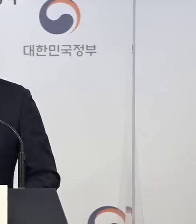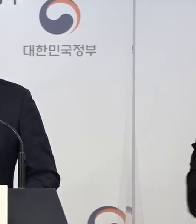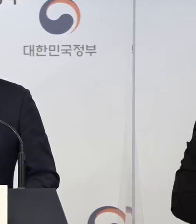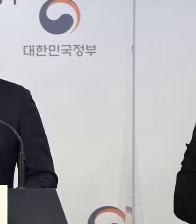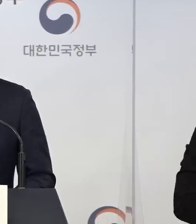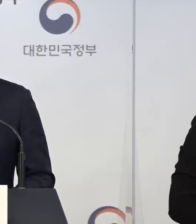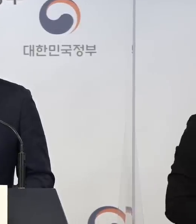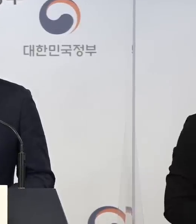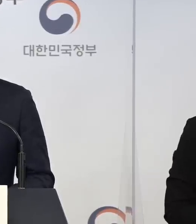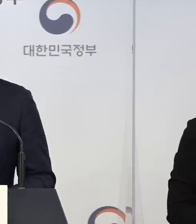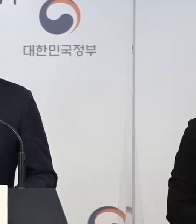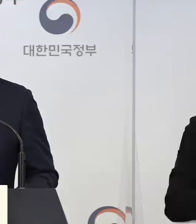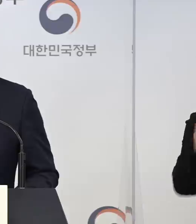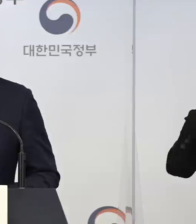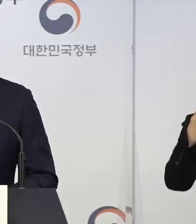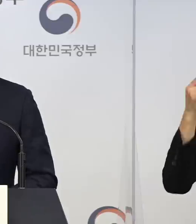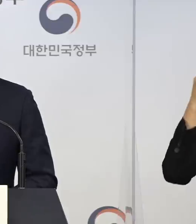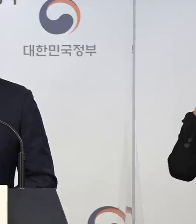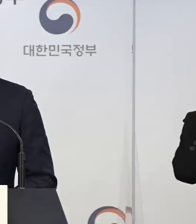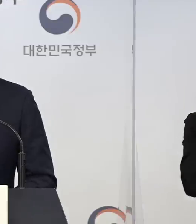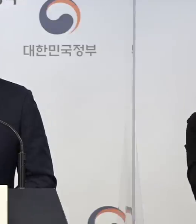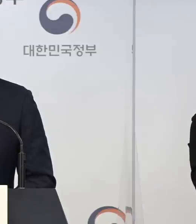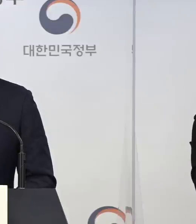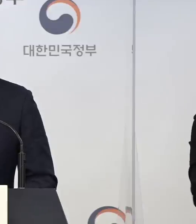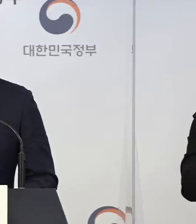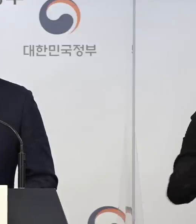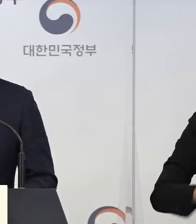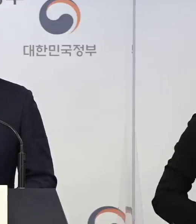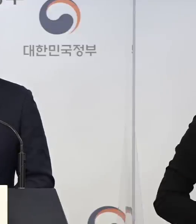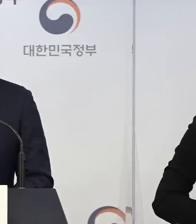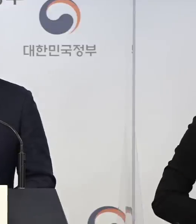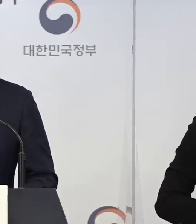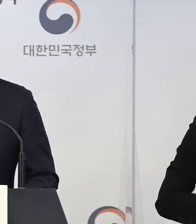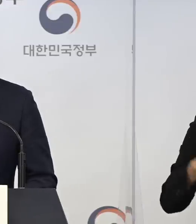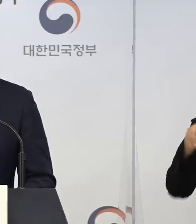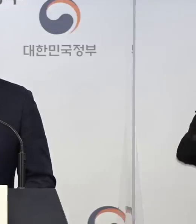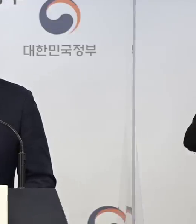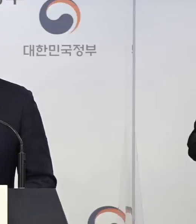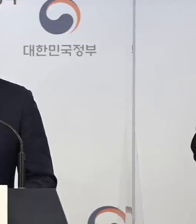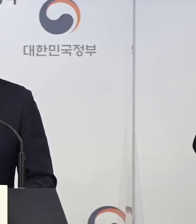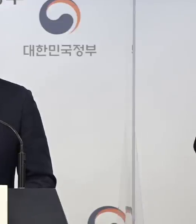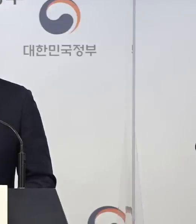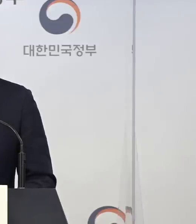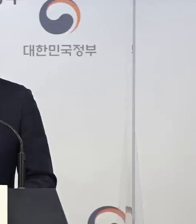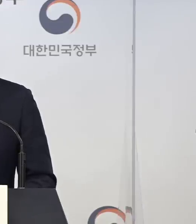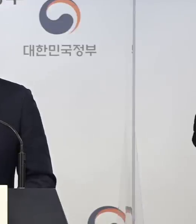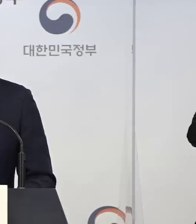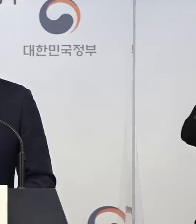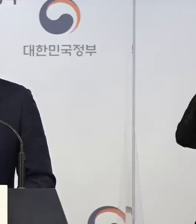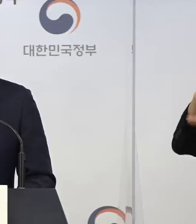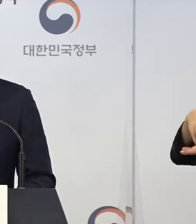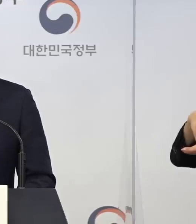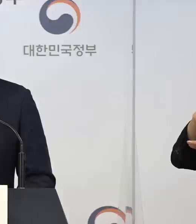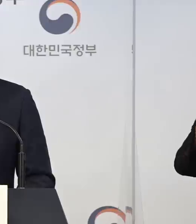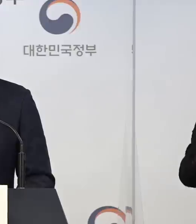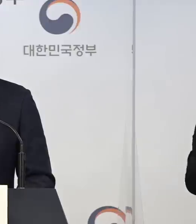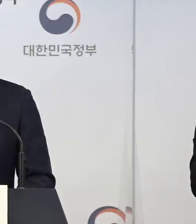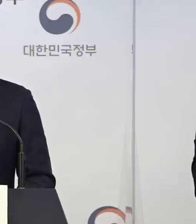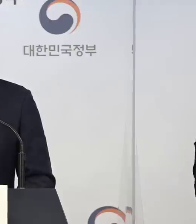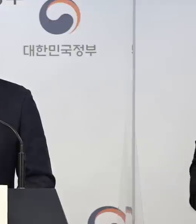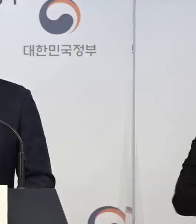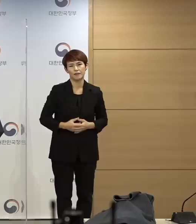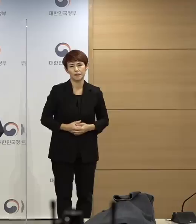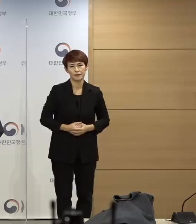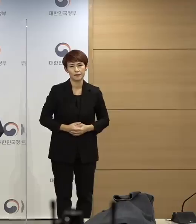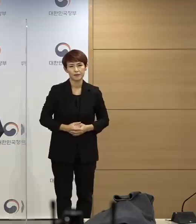대형 항공기를 구할 수 없어 일반 항공기에 맞는 크기의 소형 컨테이너를 다시 제작하기도